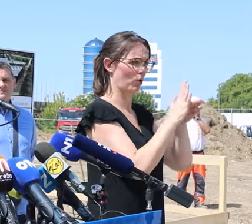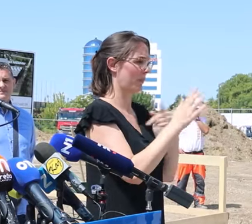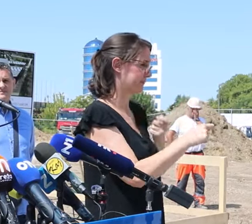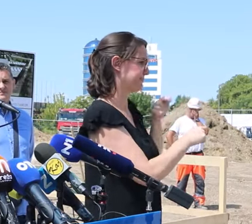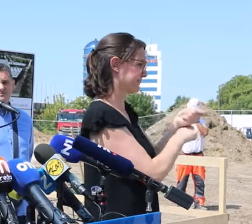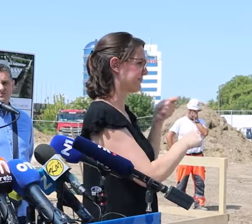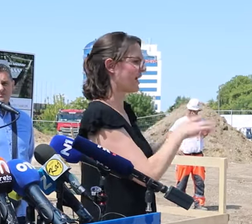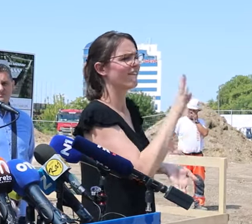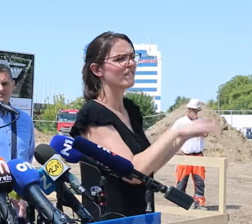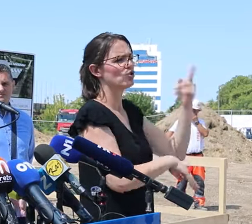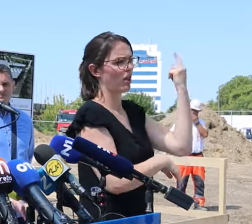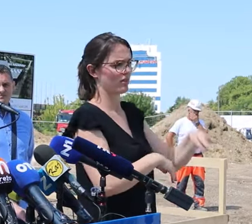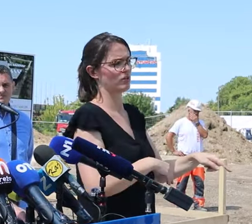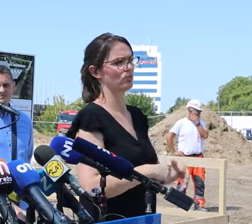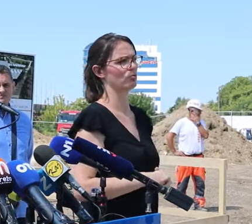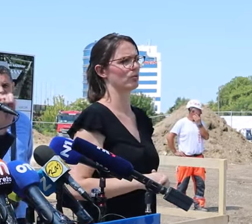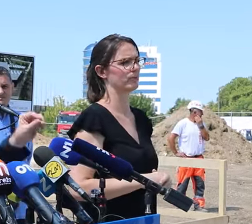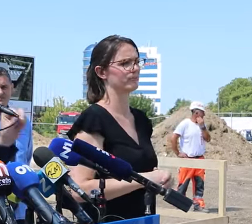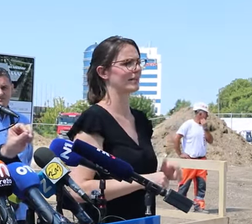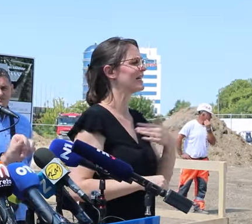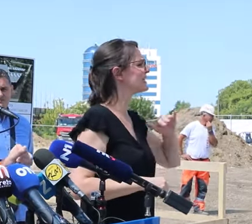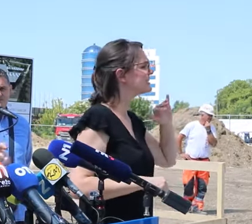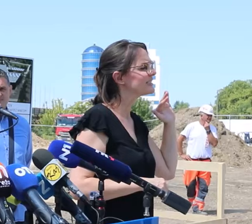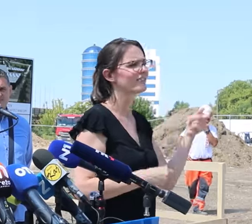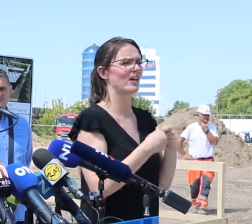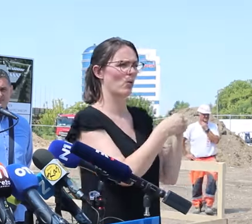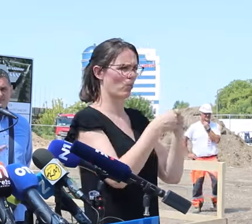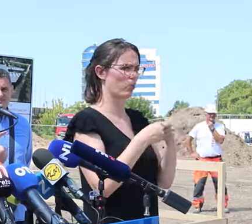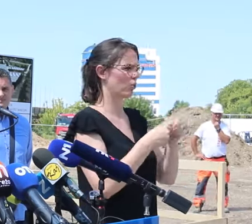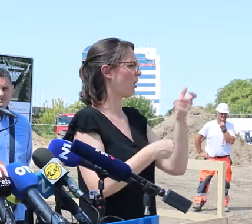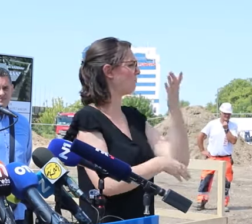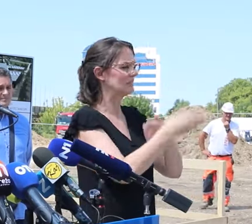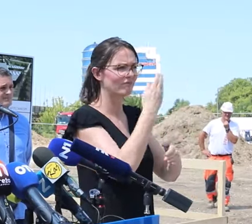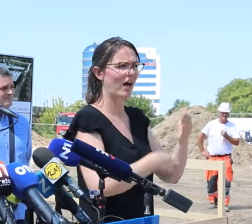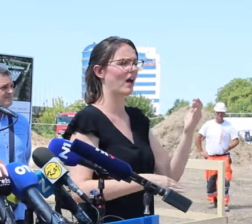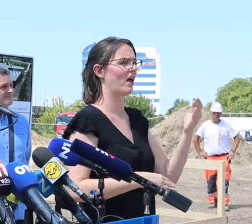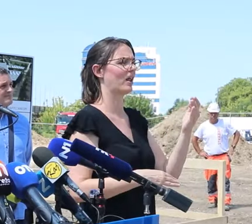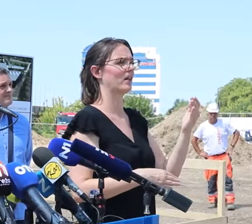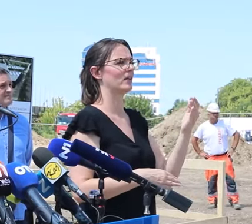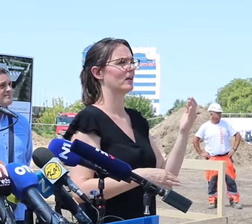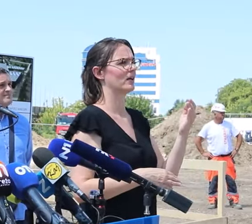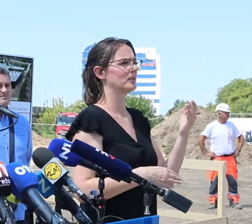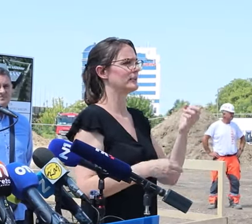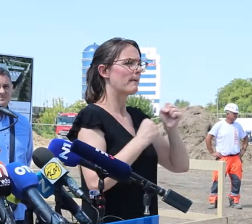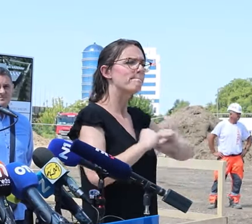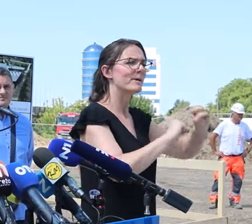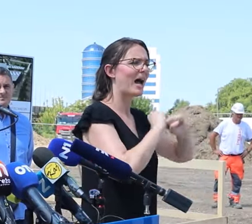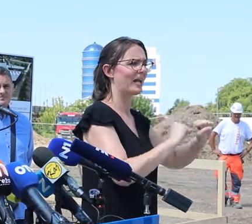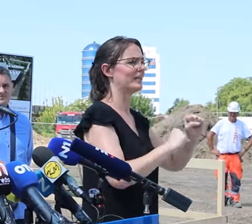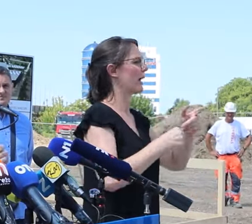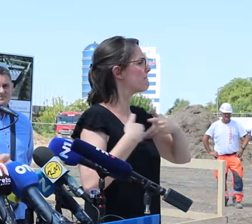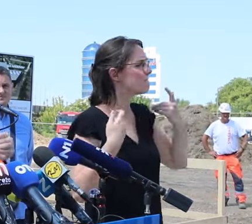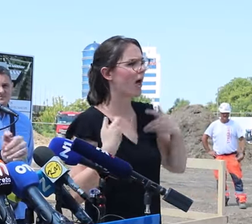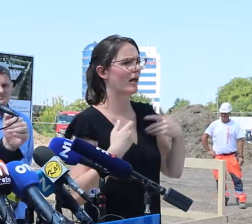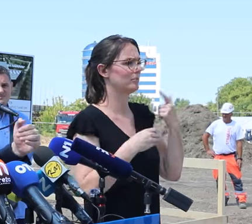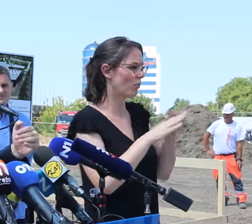gradova, preko 1000. Mi smo za sve udruge, od udruga za osobe s invaliditetom, za braniteljske udruge, za udruge